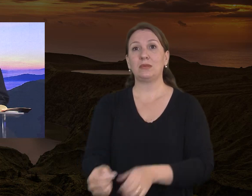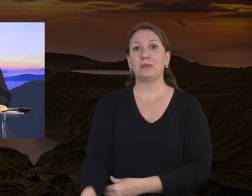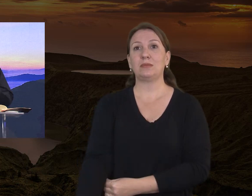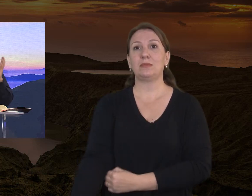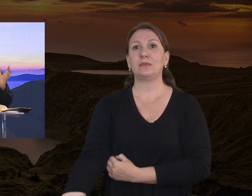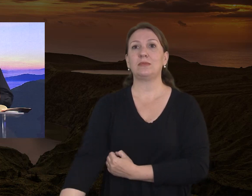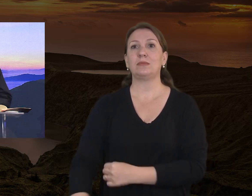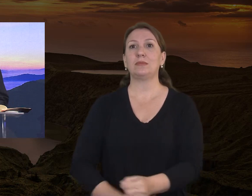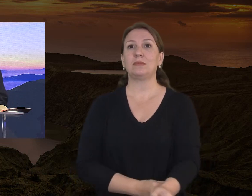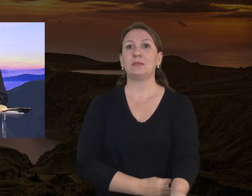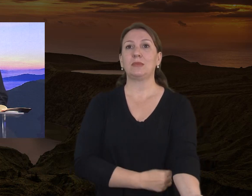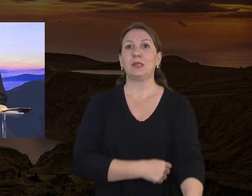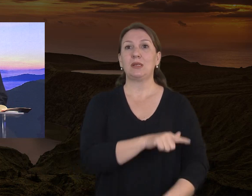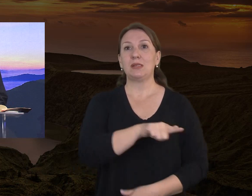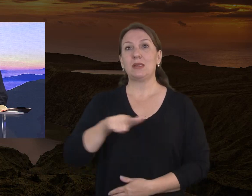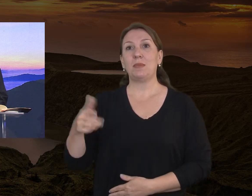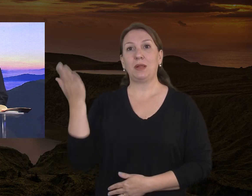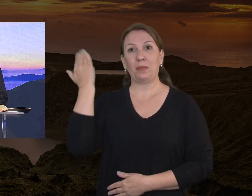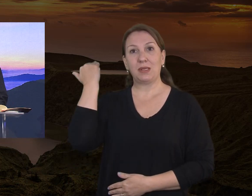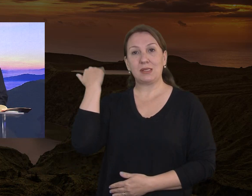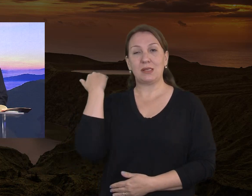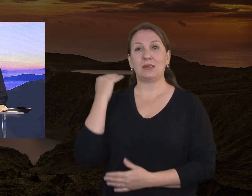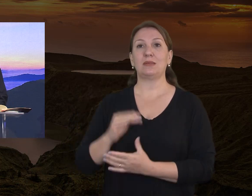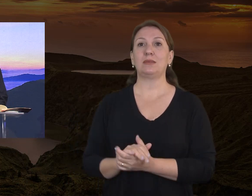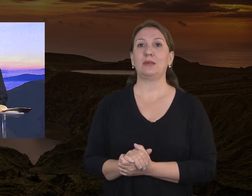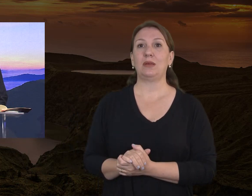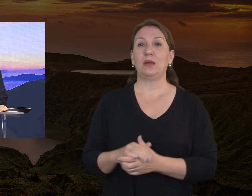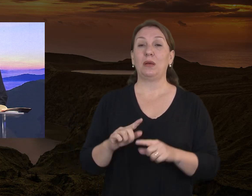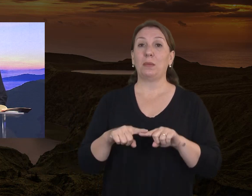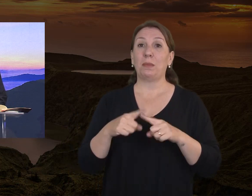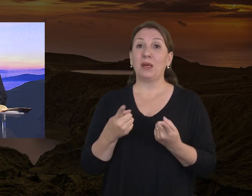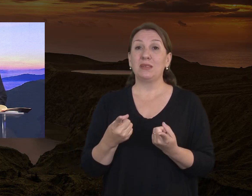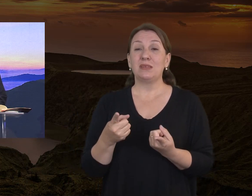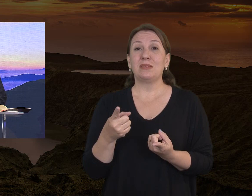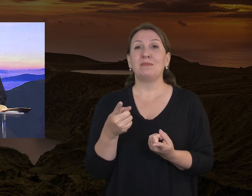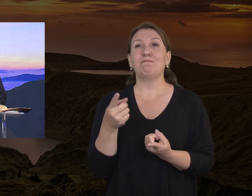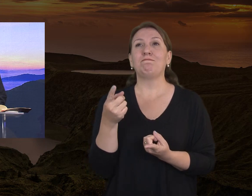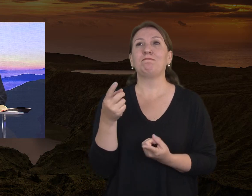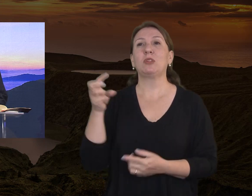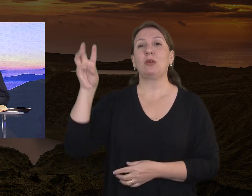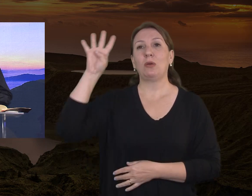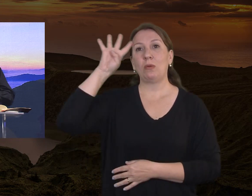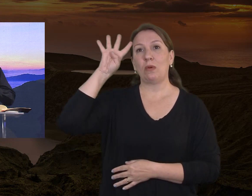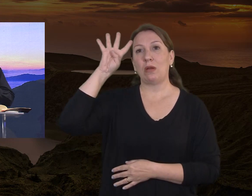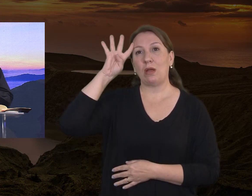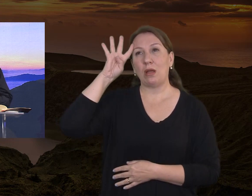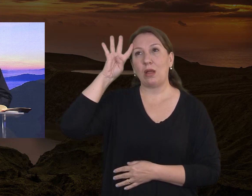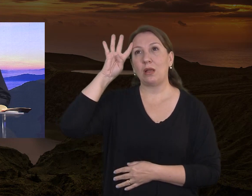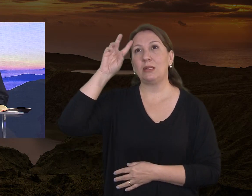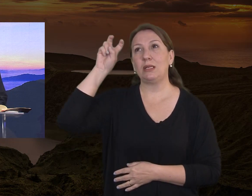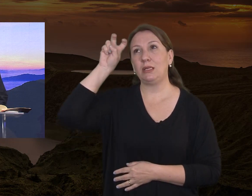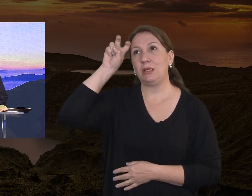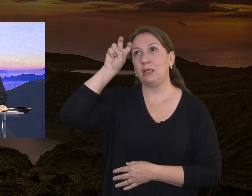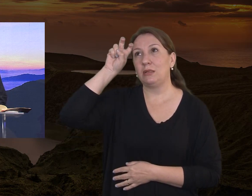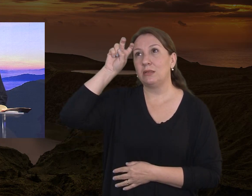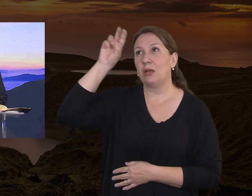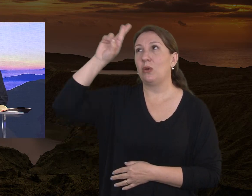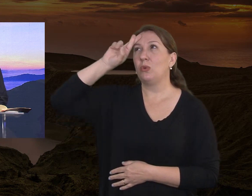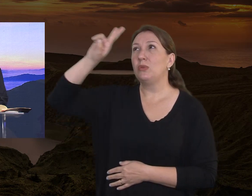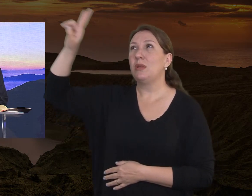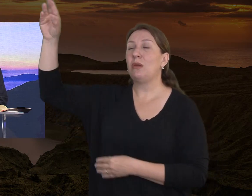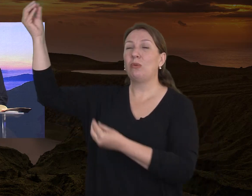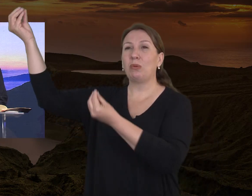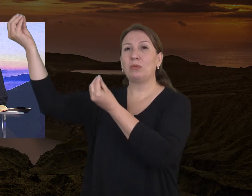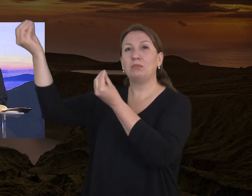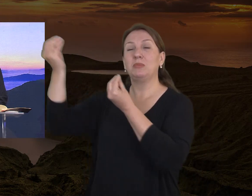né, daquilo que nós vimos na semana passada. Mas desde quarta-feira, quinta-feira, o Senhor vem me incomodando